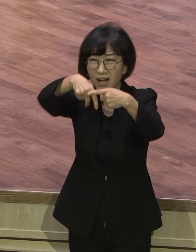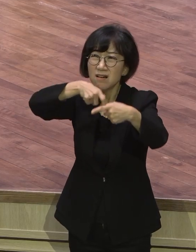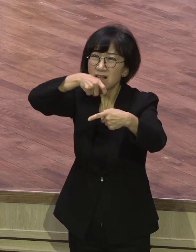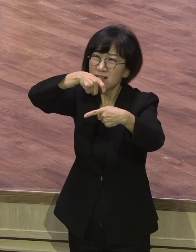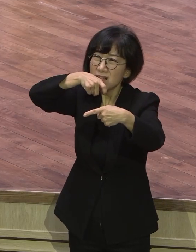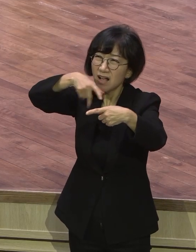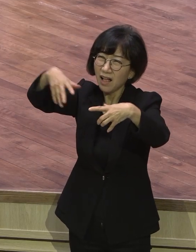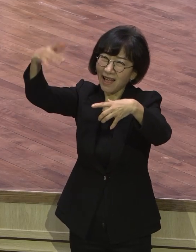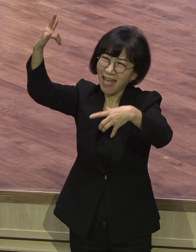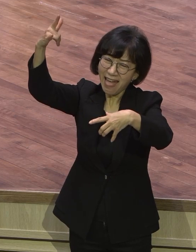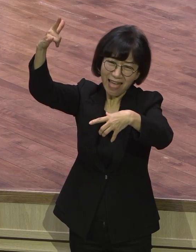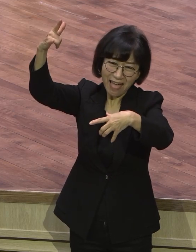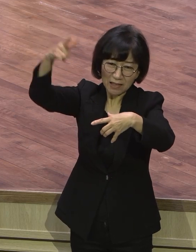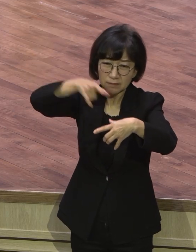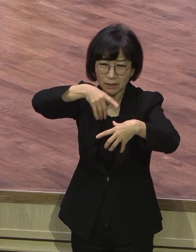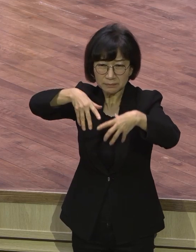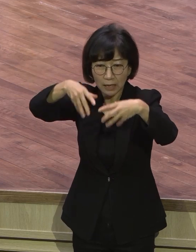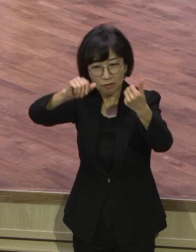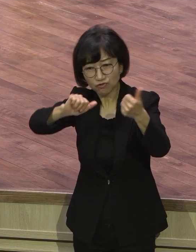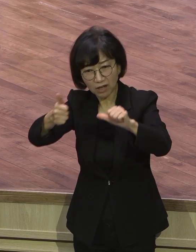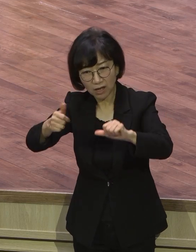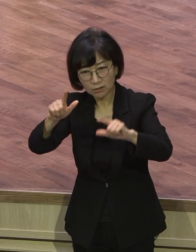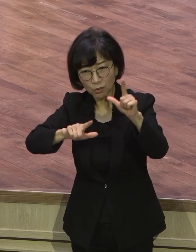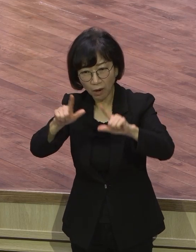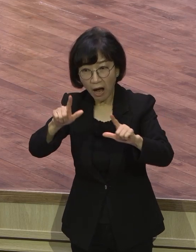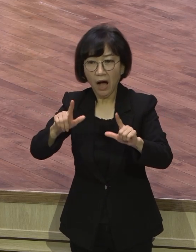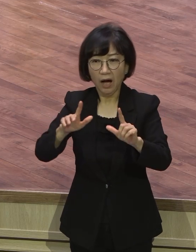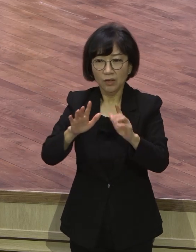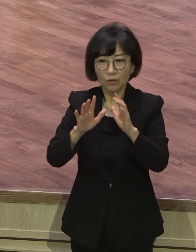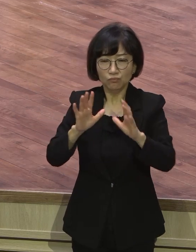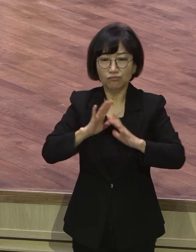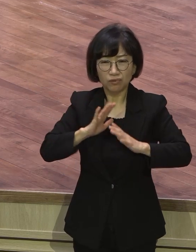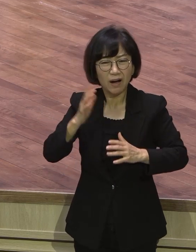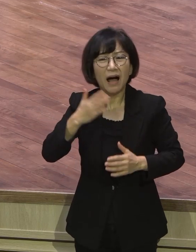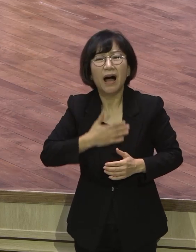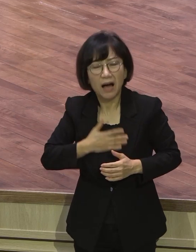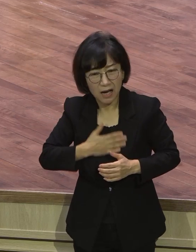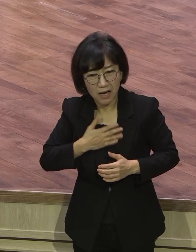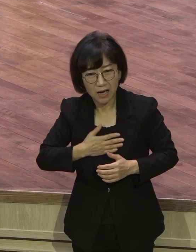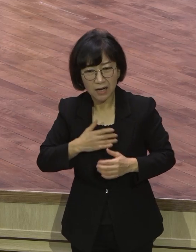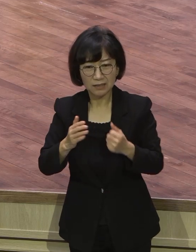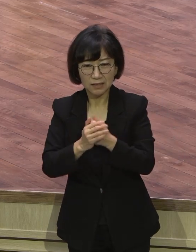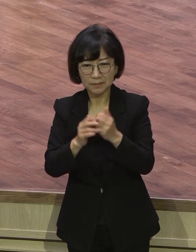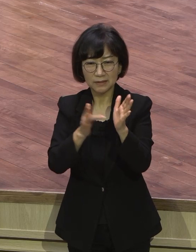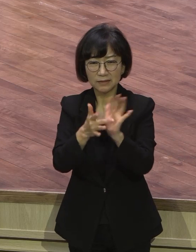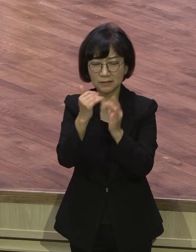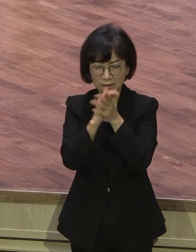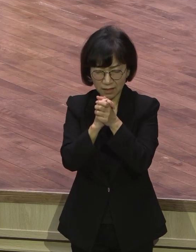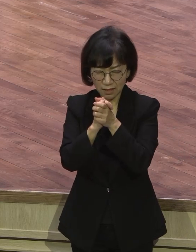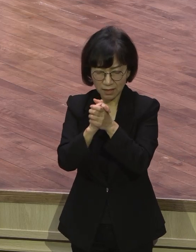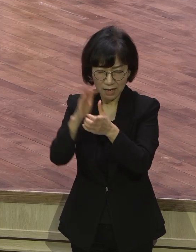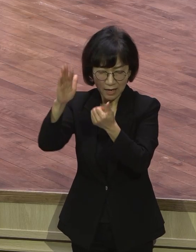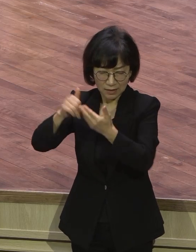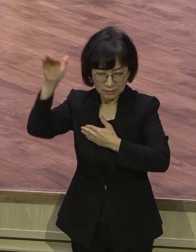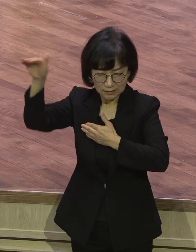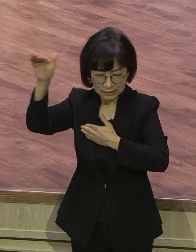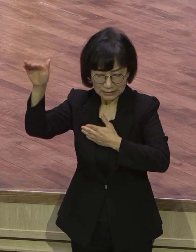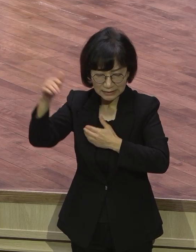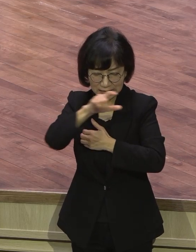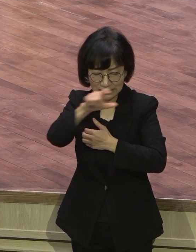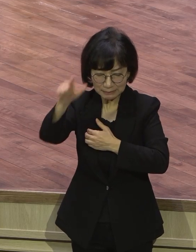예수님은 얼마나 힘듭니까 주여 아버지 이 십자가 잔을 내게서 옮겨